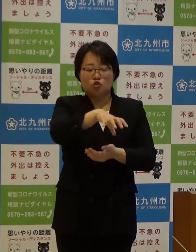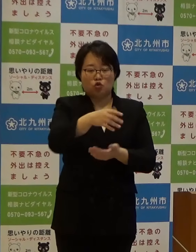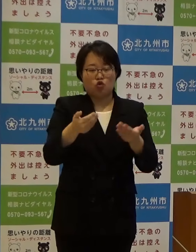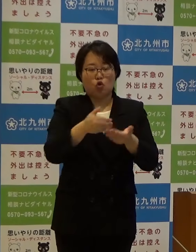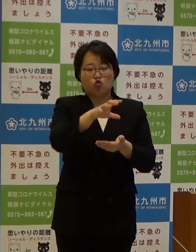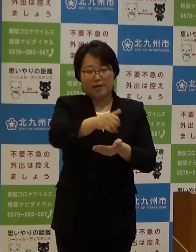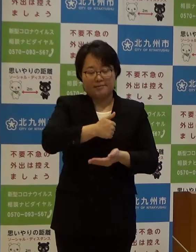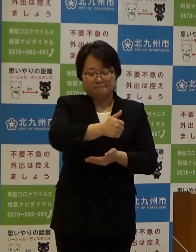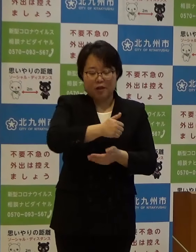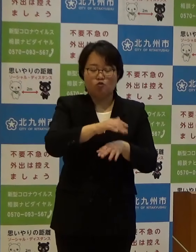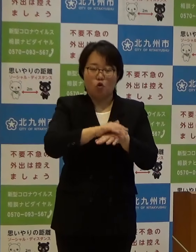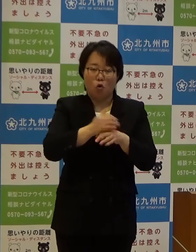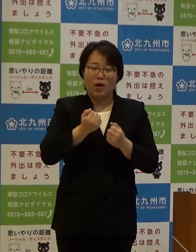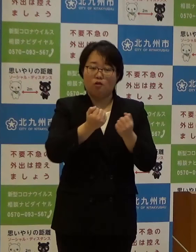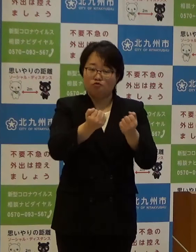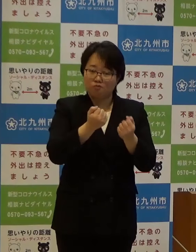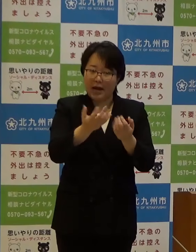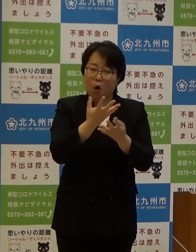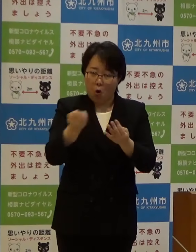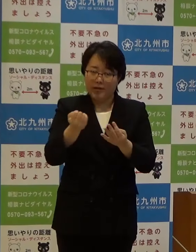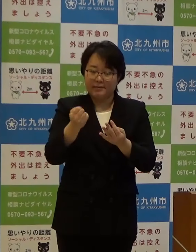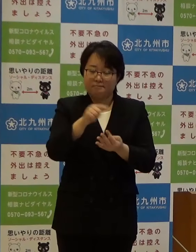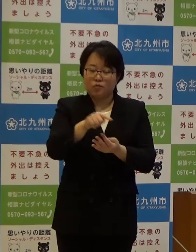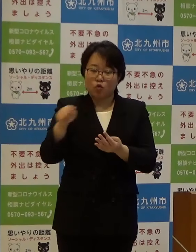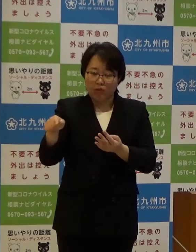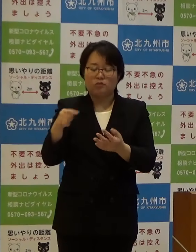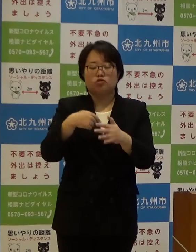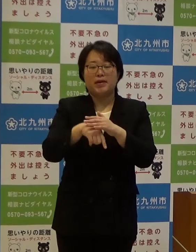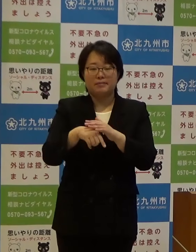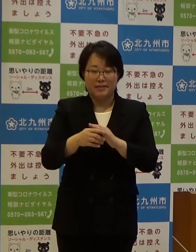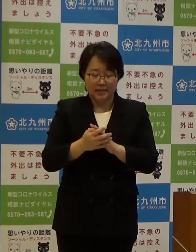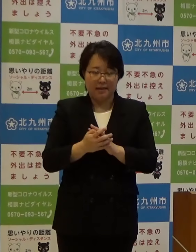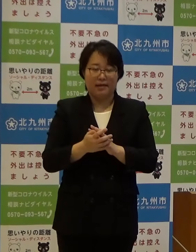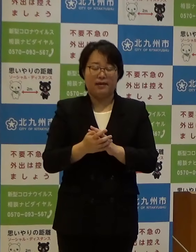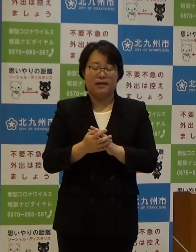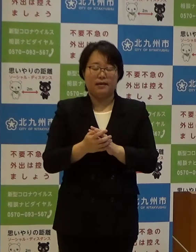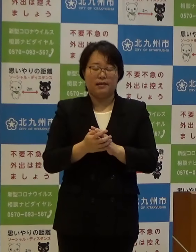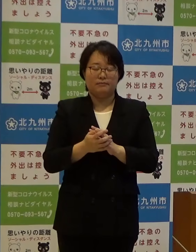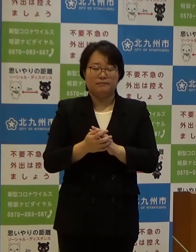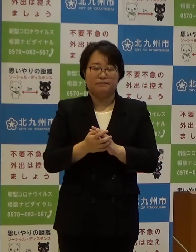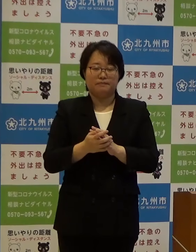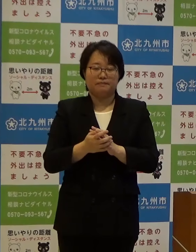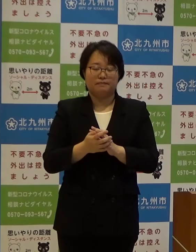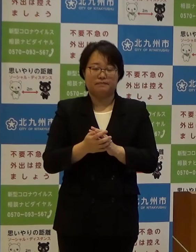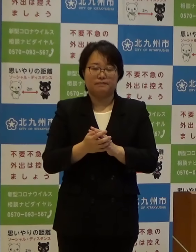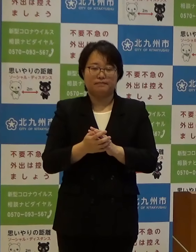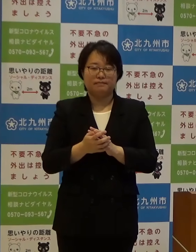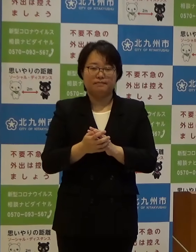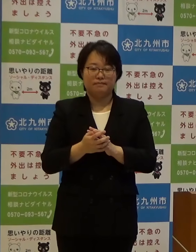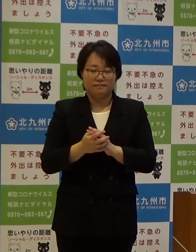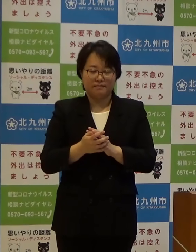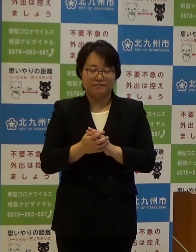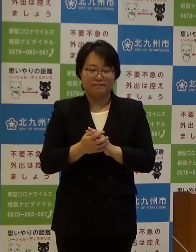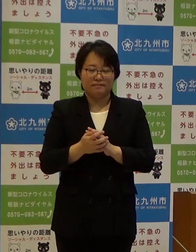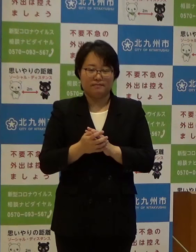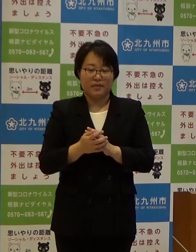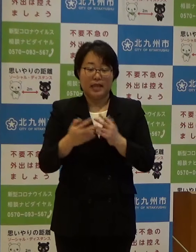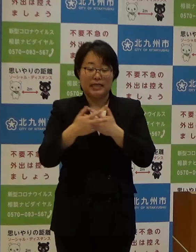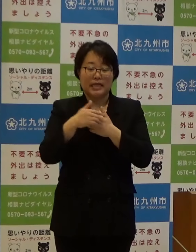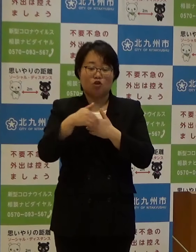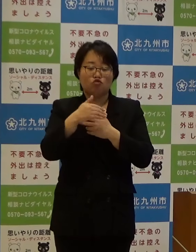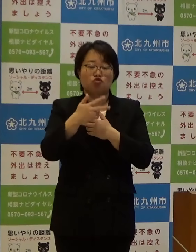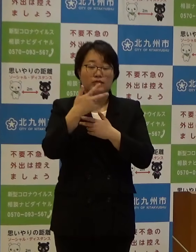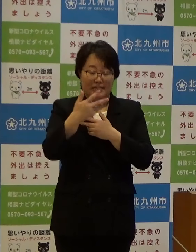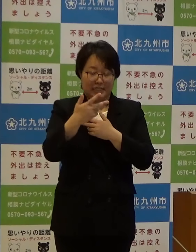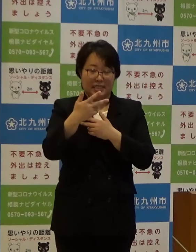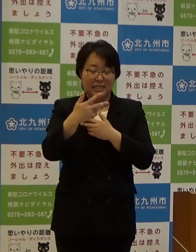にいたしまして、これまで電車を利用されていた方々が、この国や県、私どもの要請に